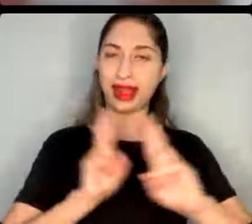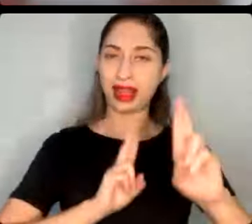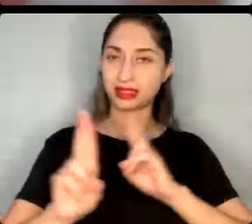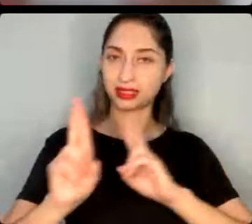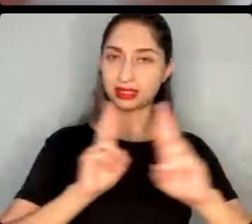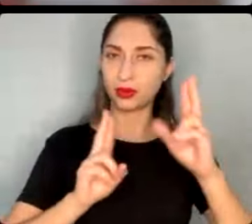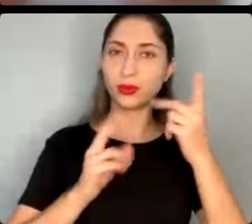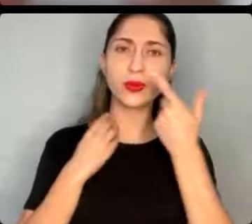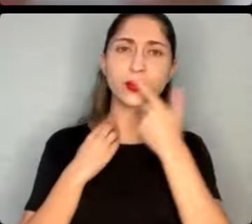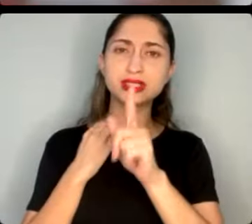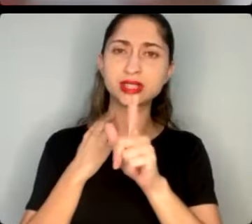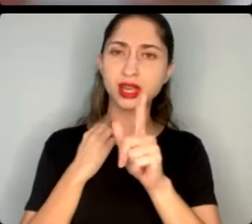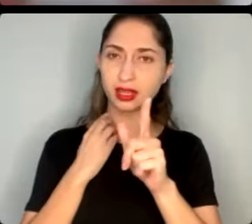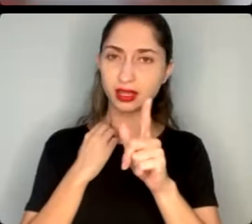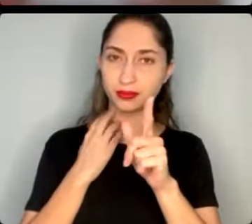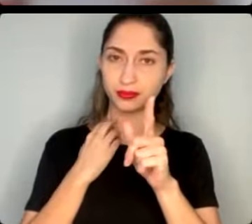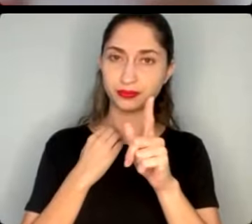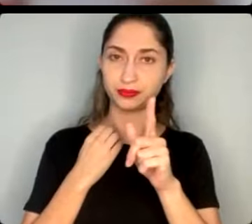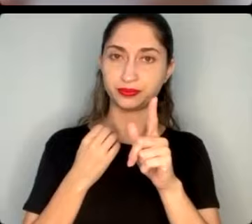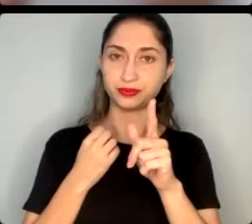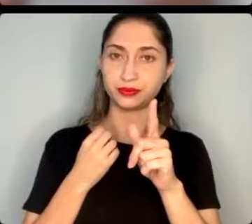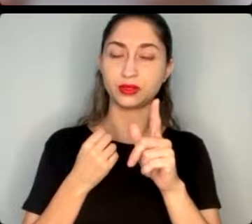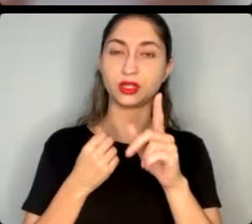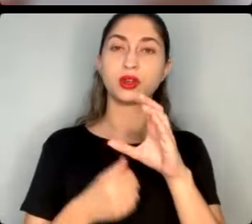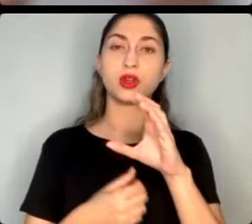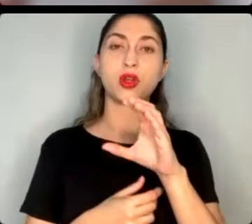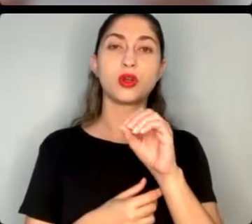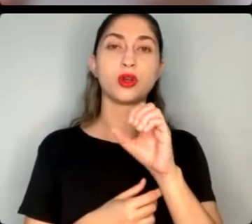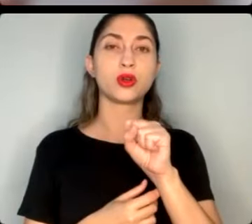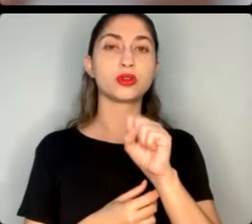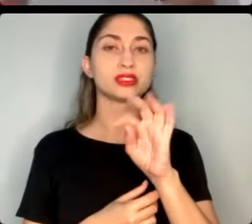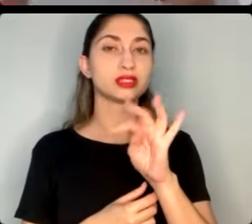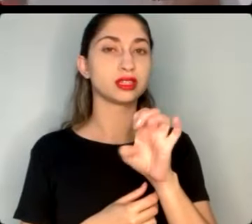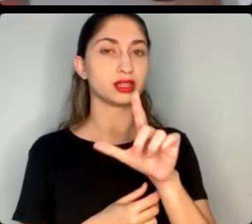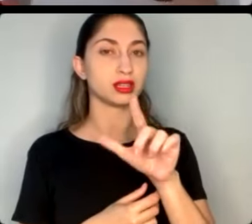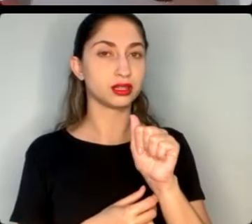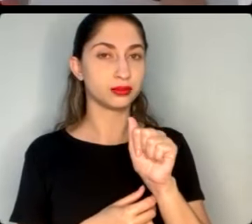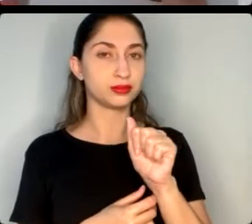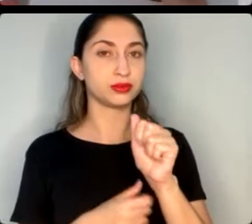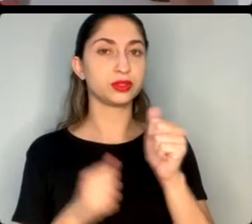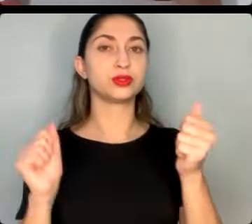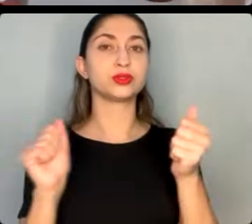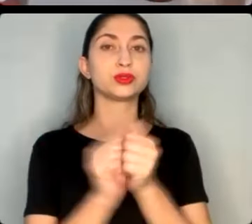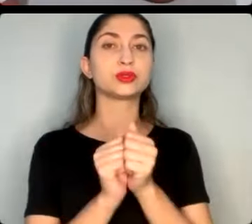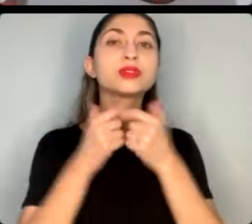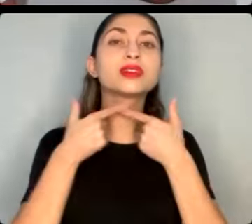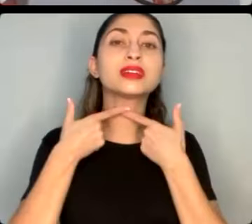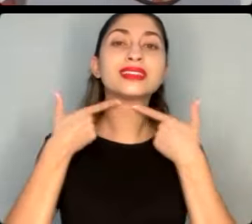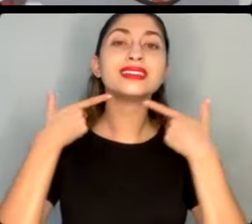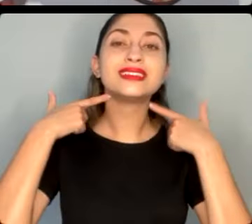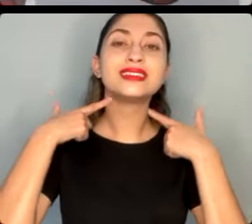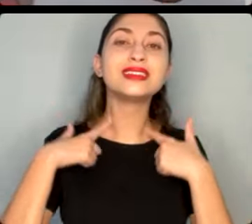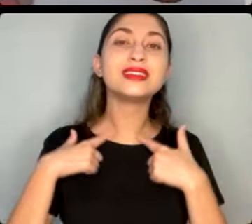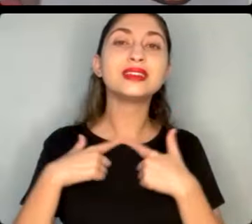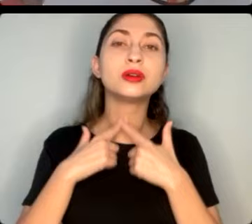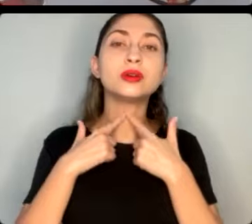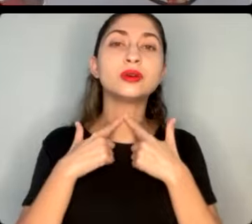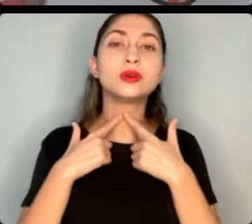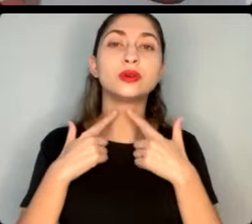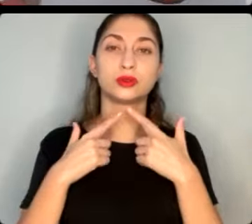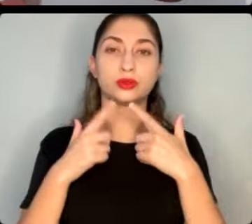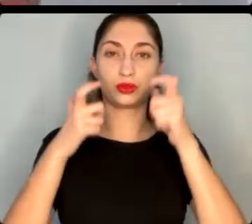do círculo da costela num alinhamento com o círculo da garganta, ali na direção